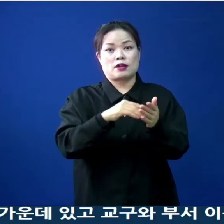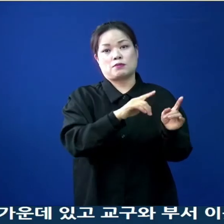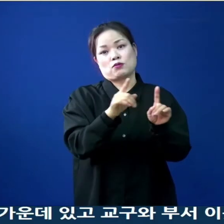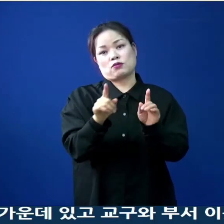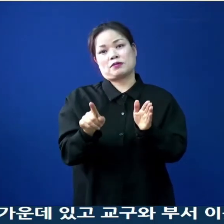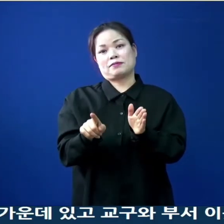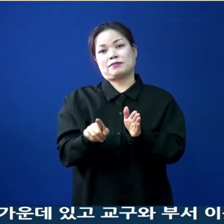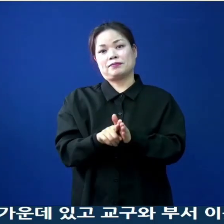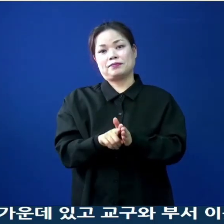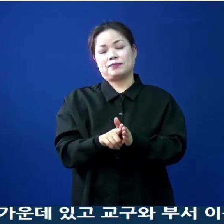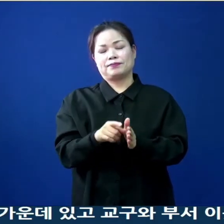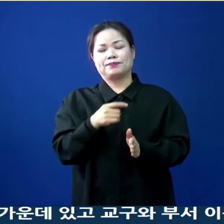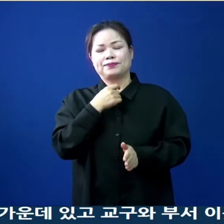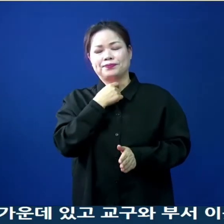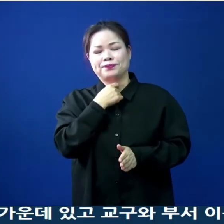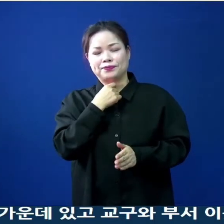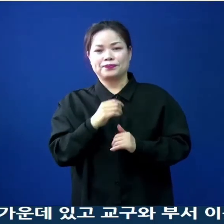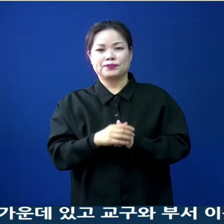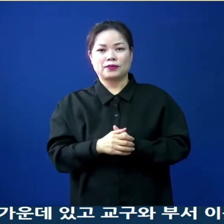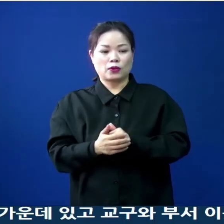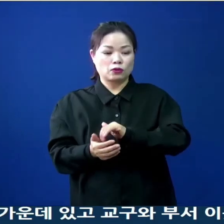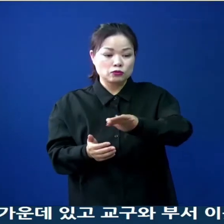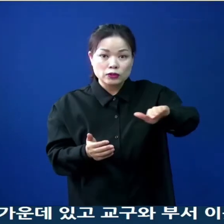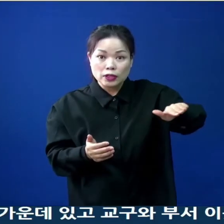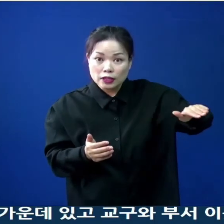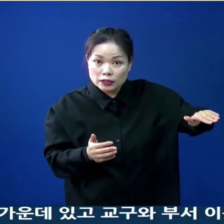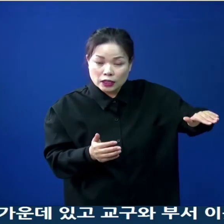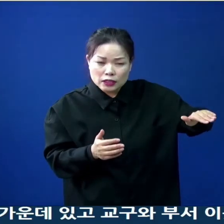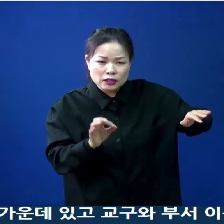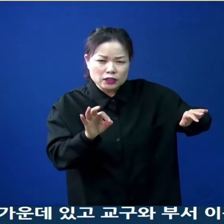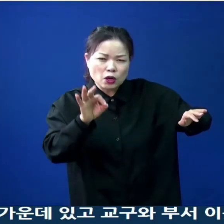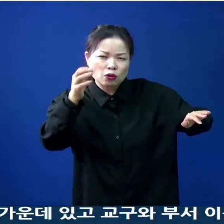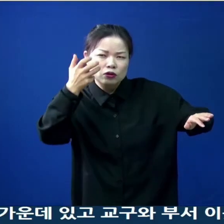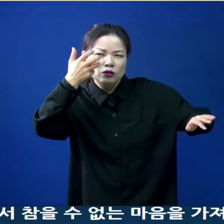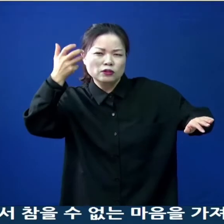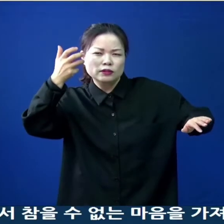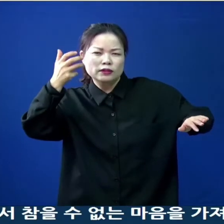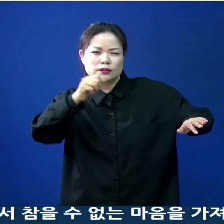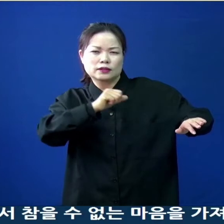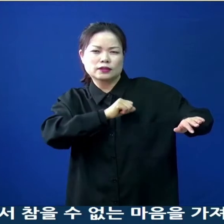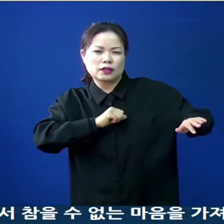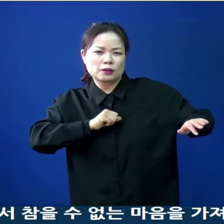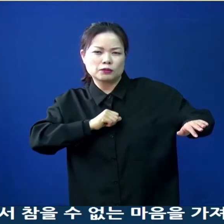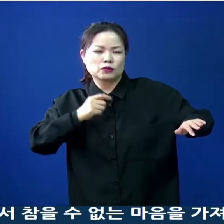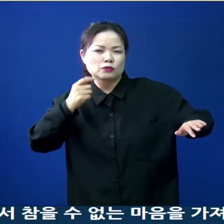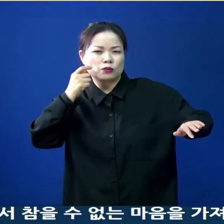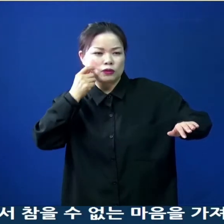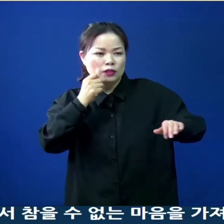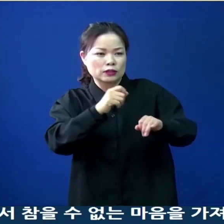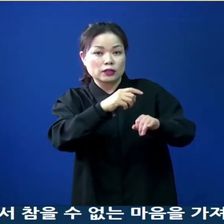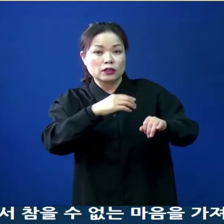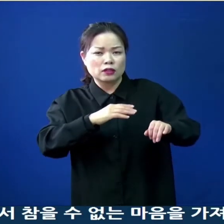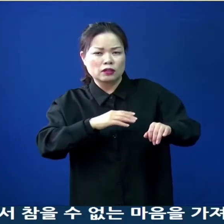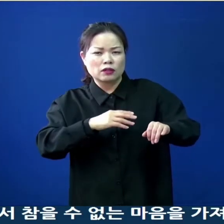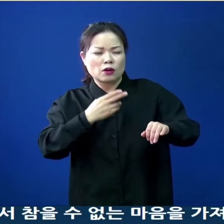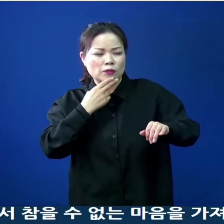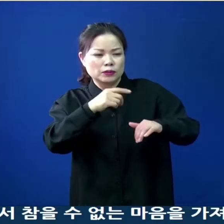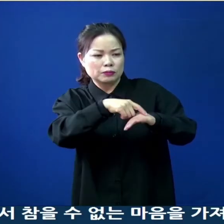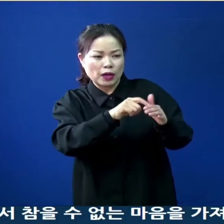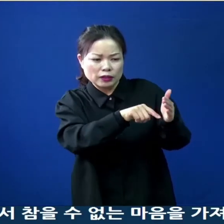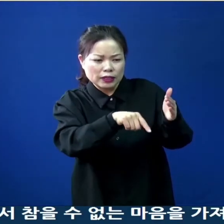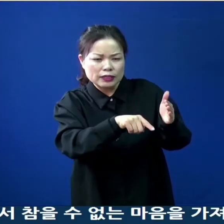믿습니다. 바라기는 우리에게 이 영혼을 향한 참을 수 없는 마음이 이 시대 가운데